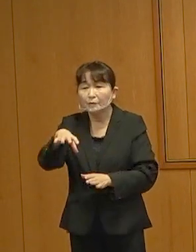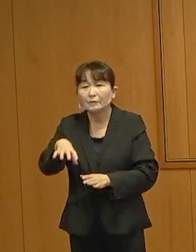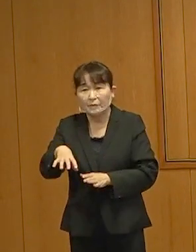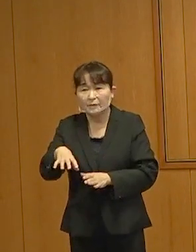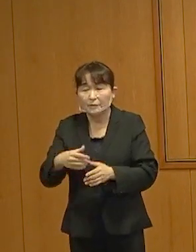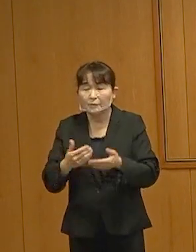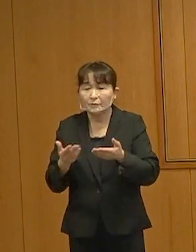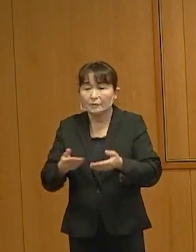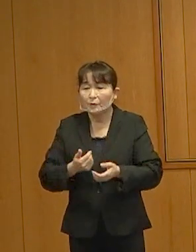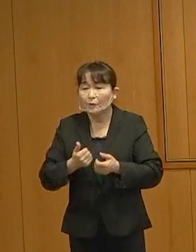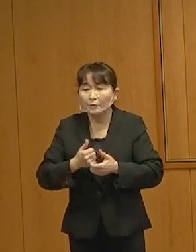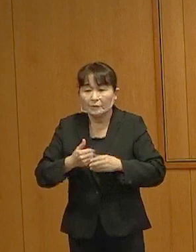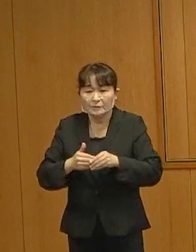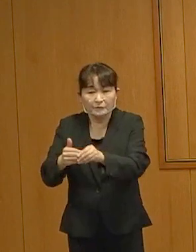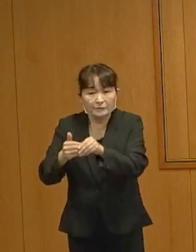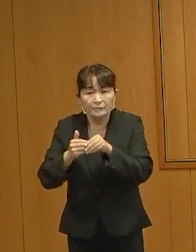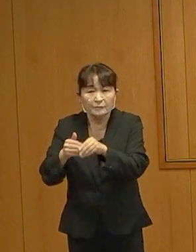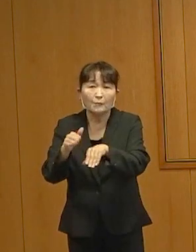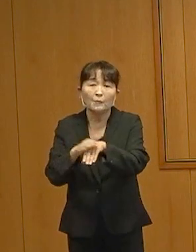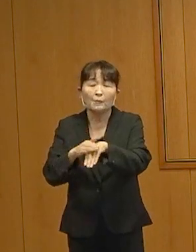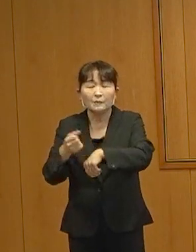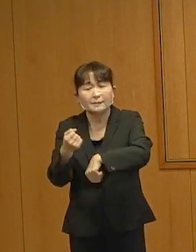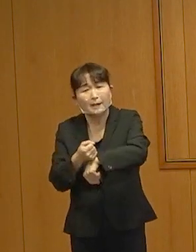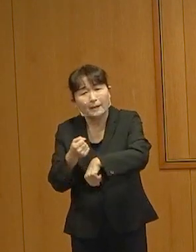が大変な状況でありますから、